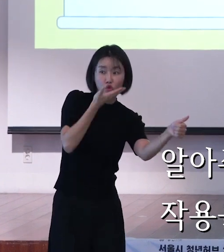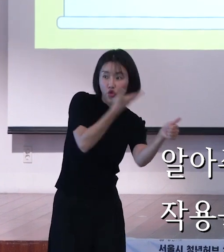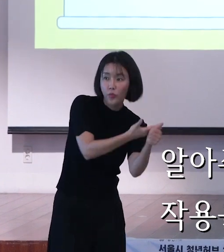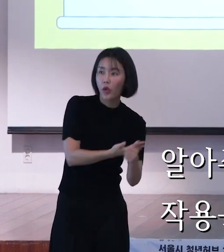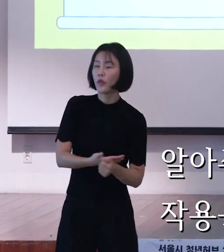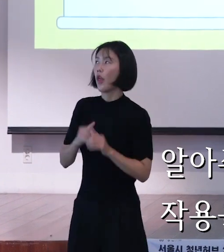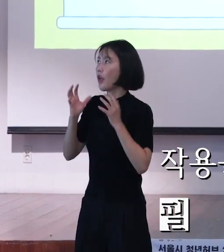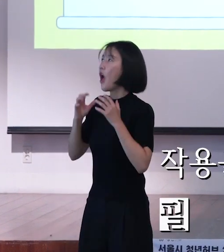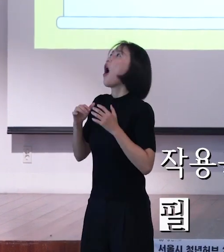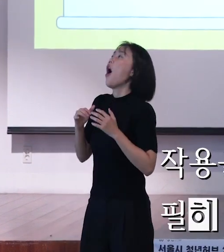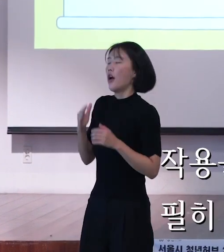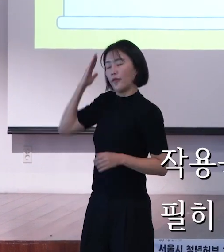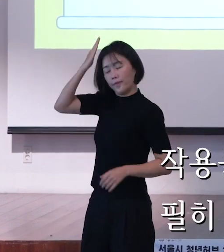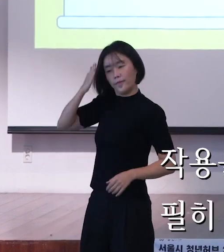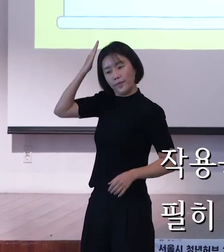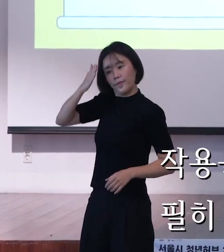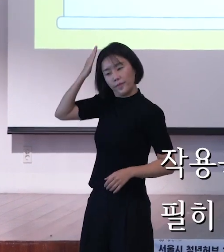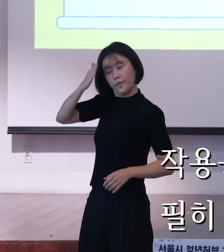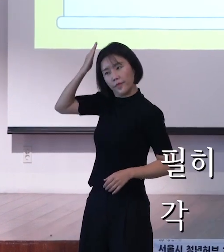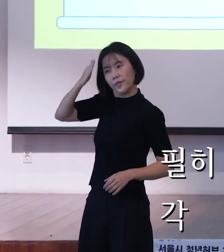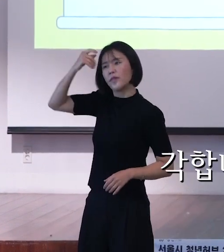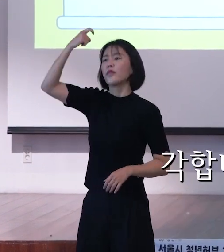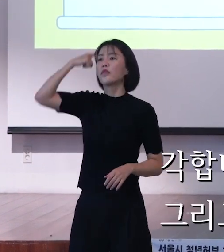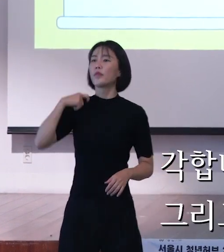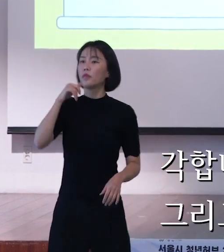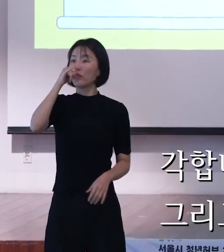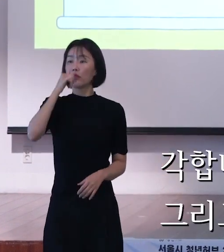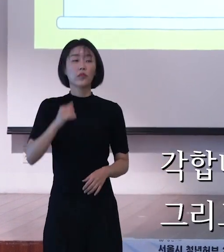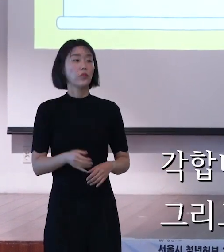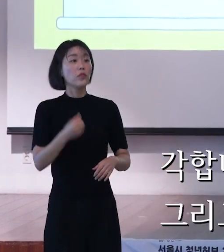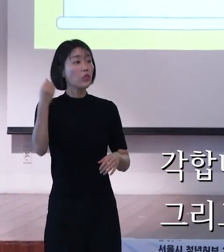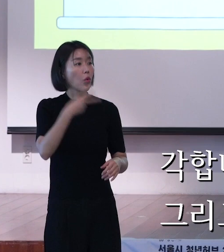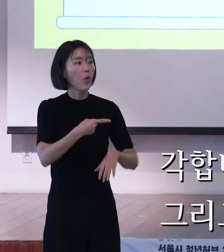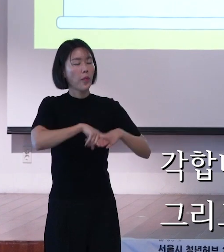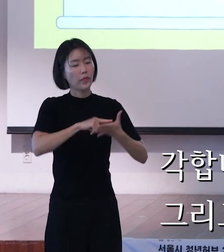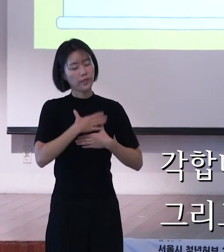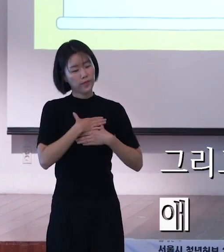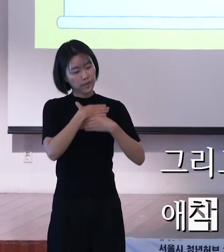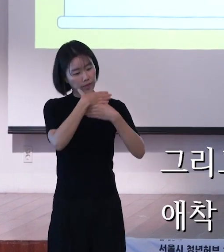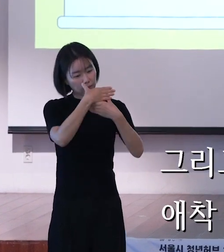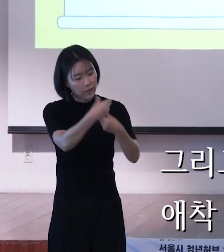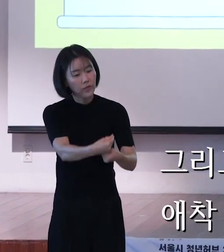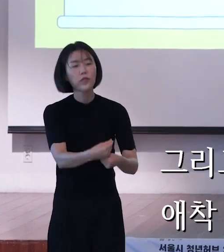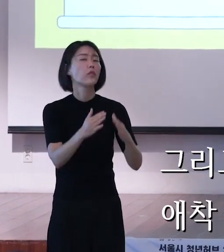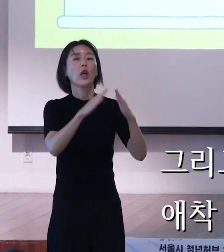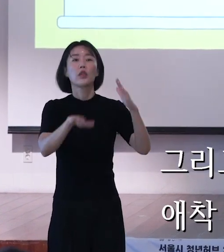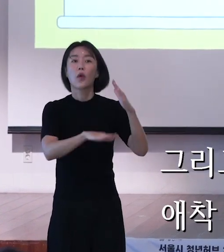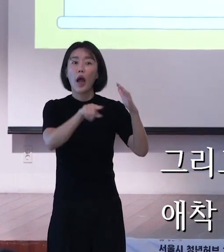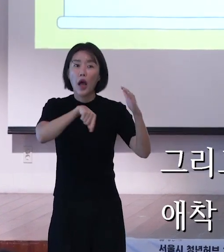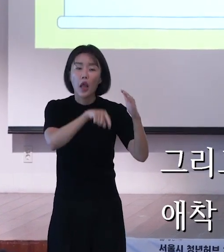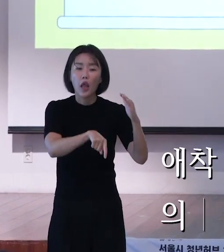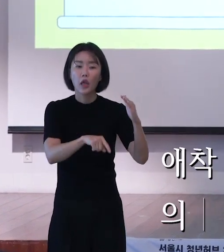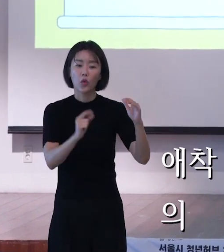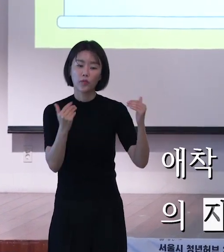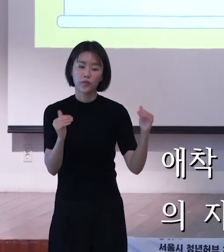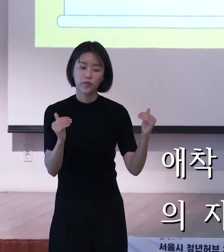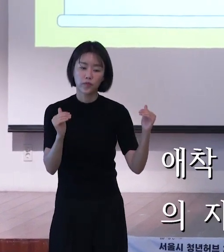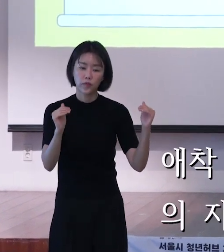필요하다고 저는 생각을 합니다. 그리고 여기에서 안정적인 애착 형성이 된다면 아이의